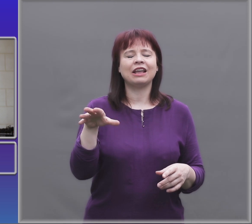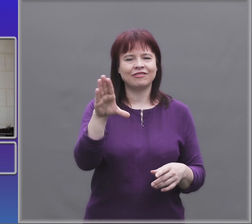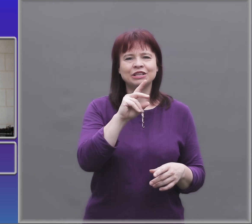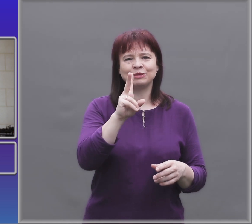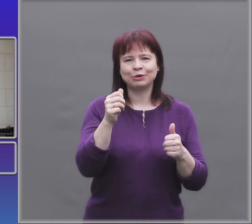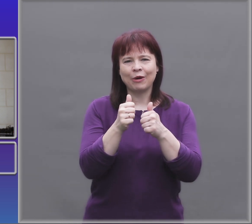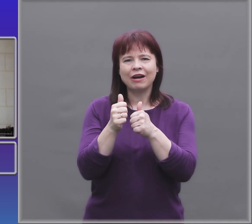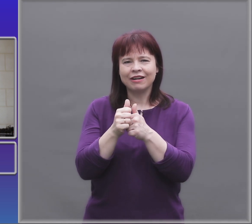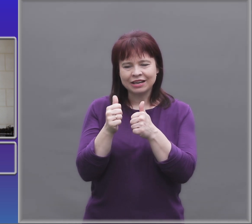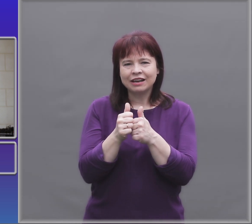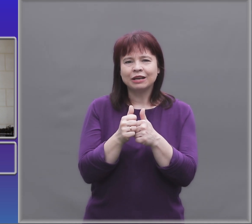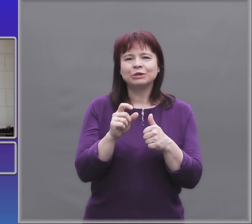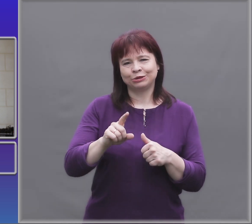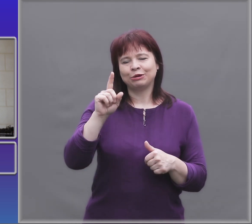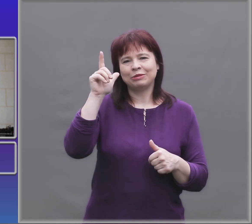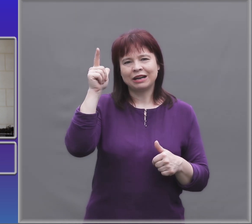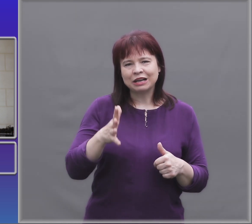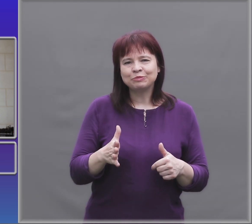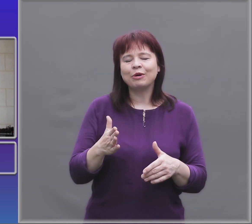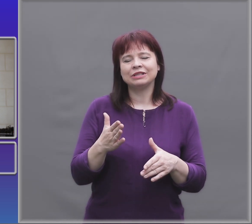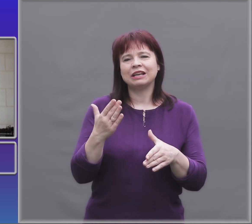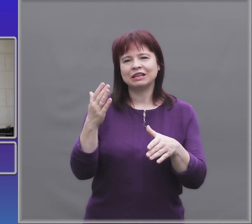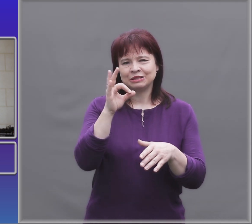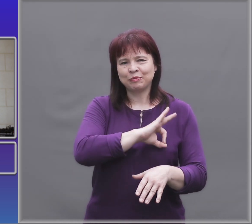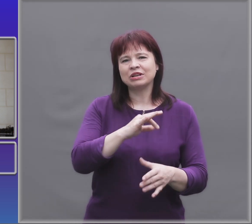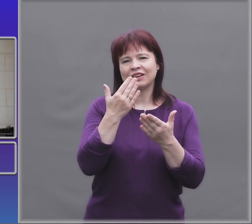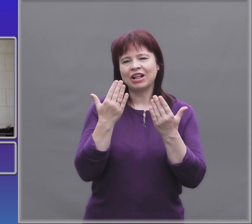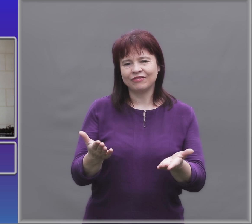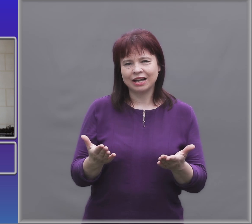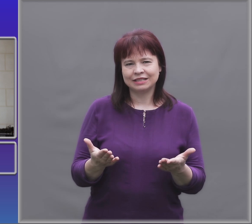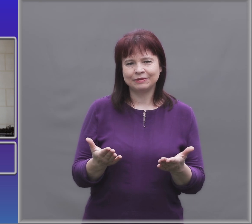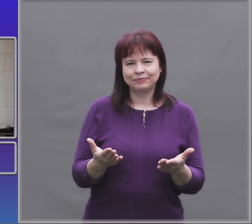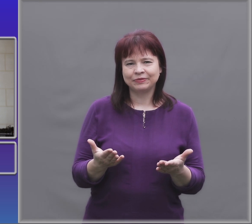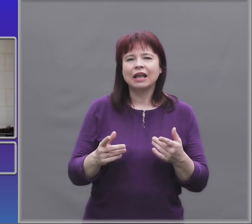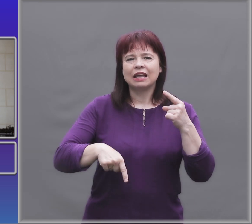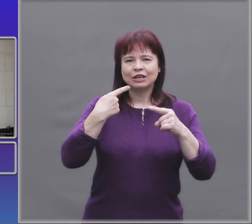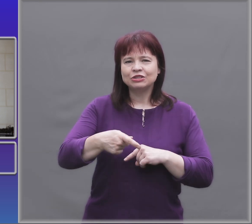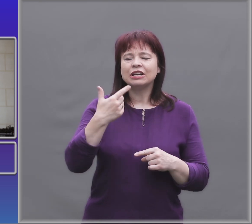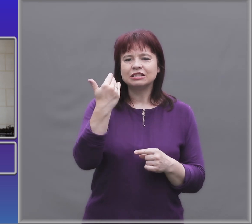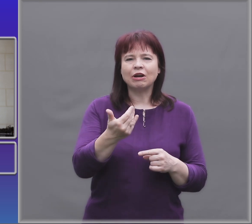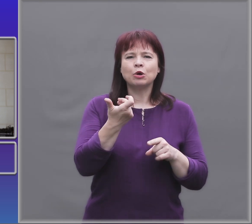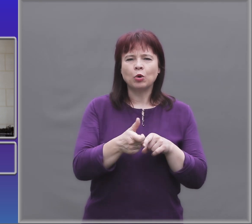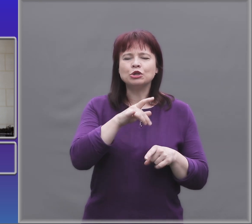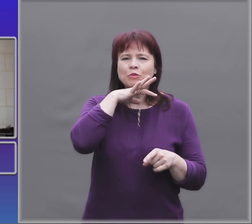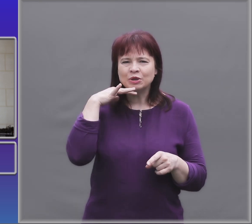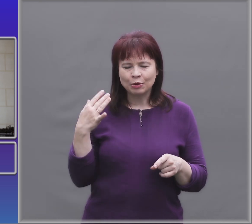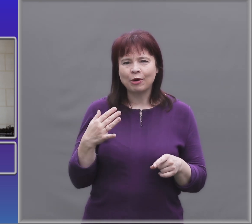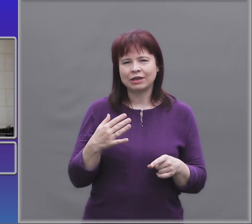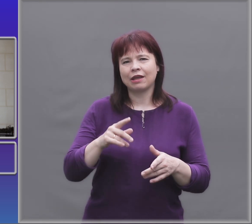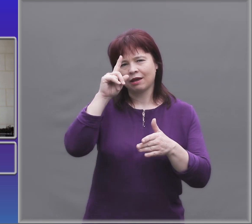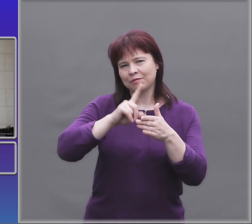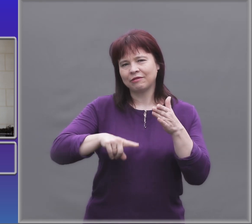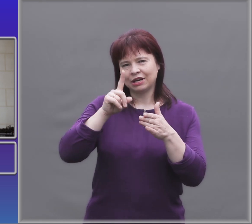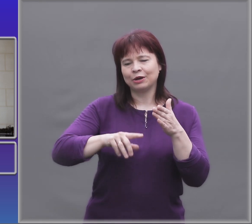всем тем которые рядом чтобы господь использовал вас и через вас очень многие